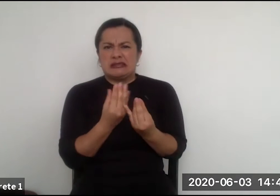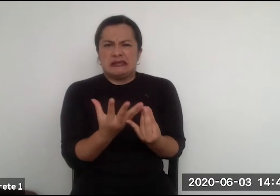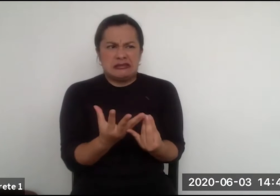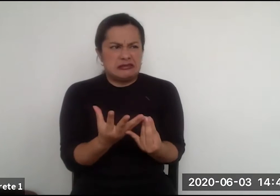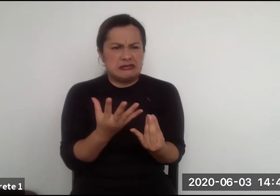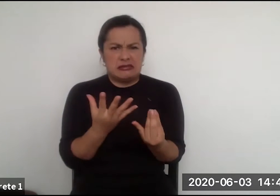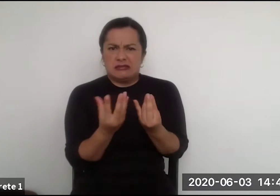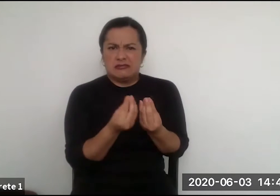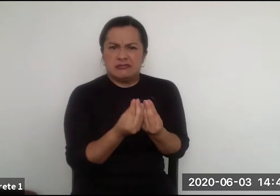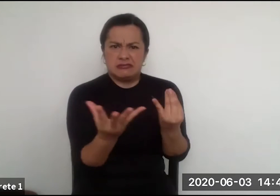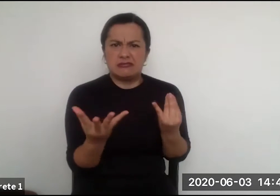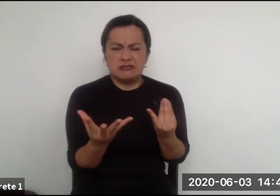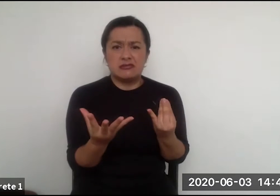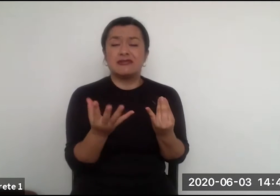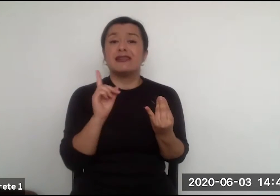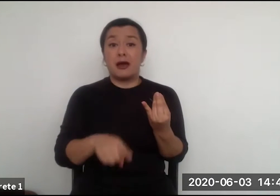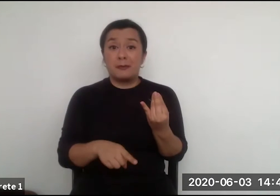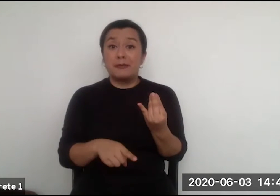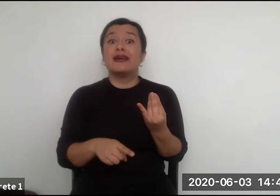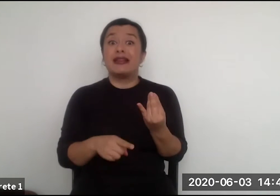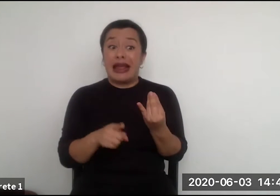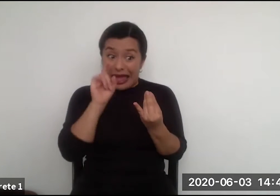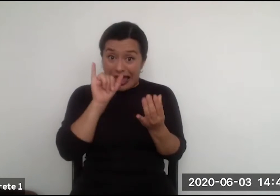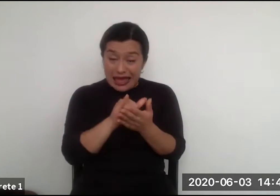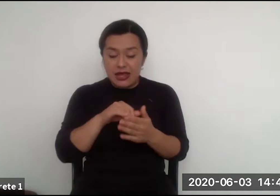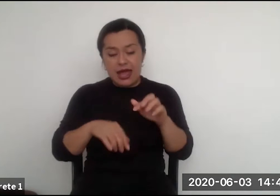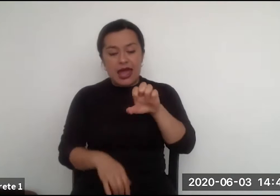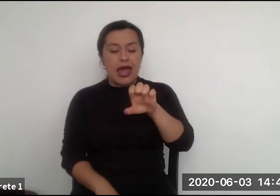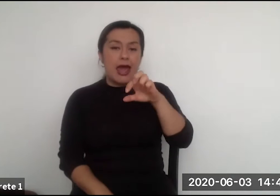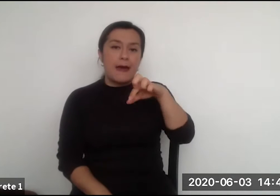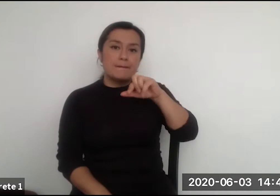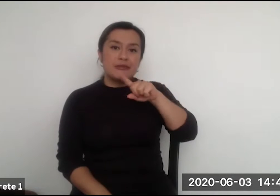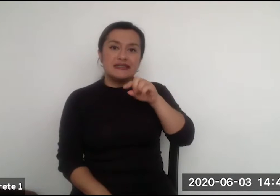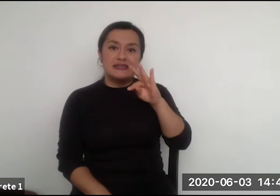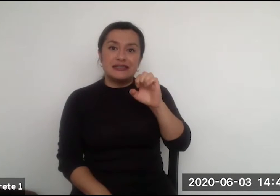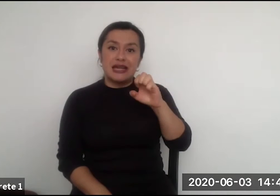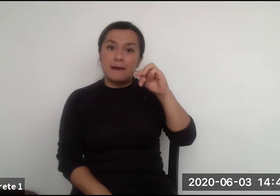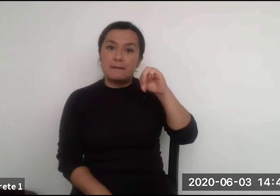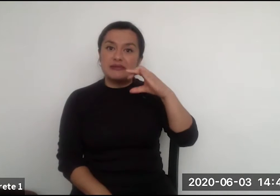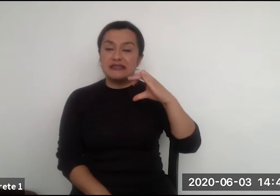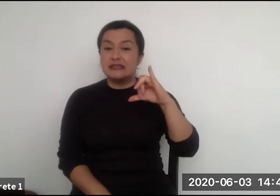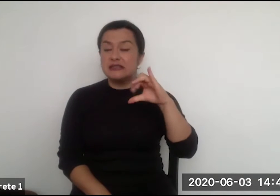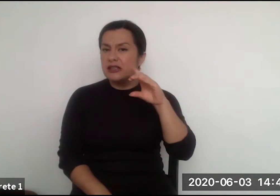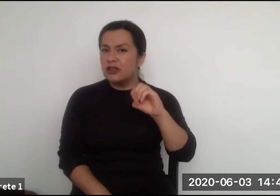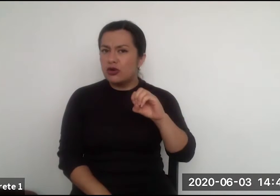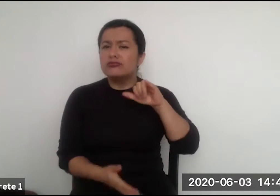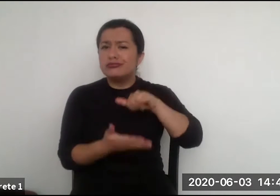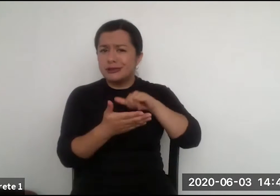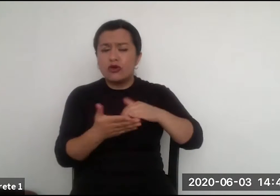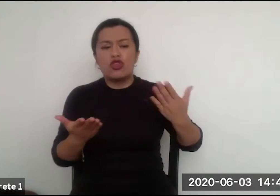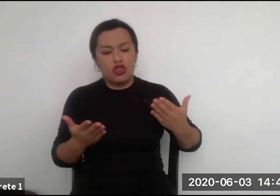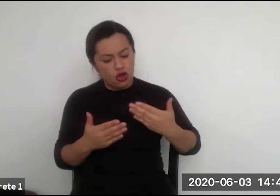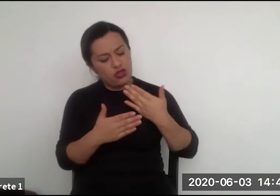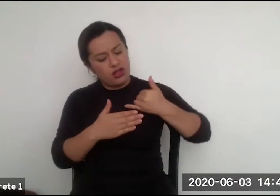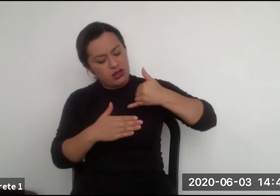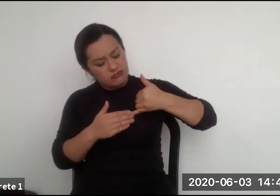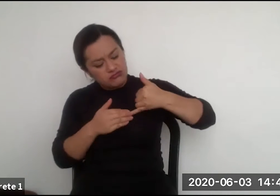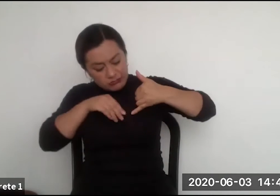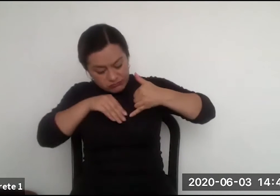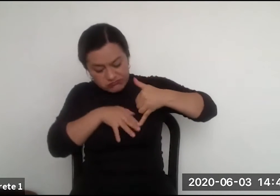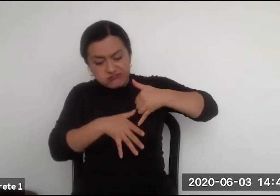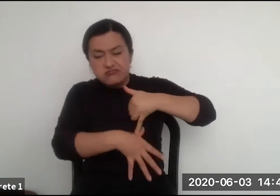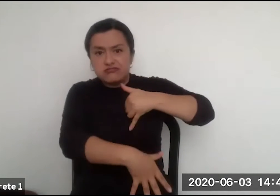por ejemplo, que todavía se concentra en la trifrontera amazónica, y lo mismo para otras latitudes. En